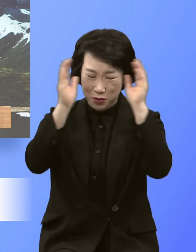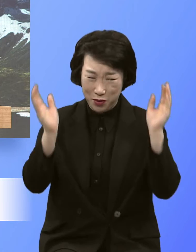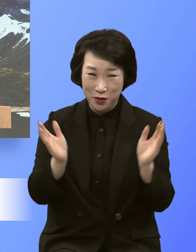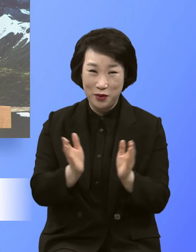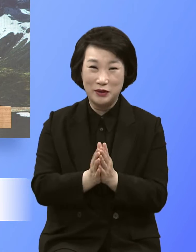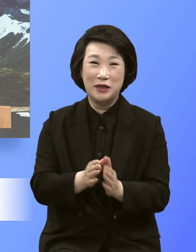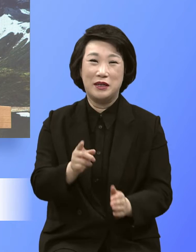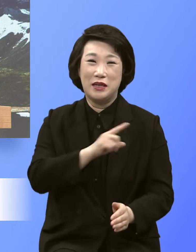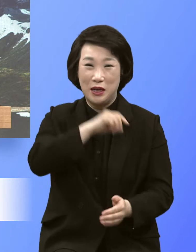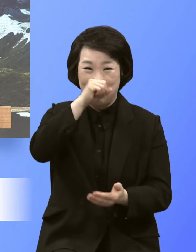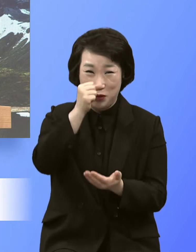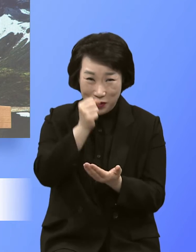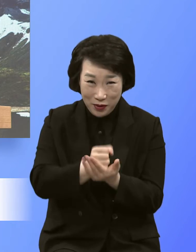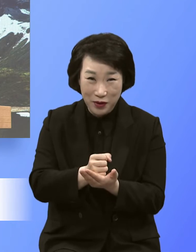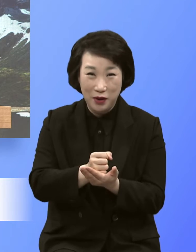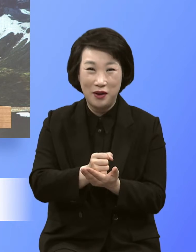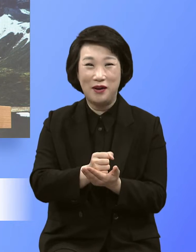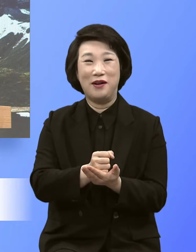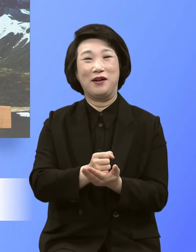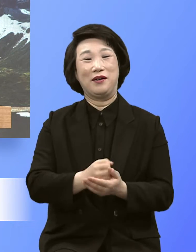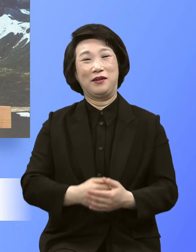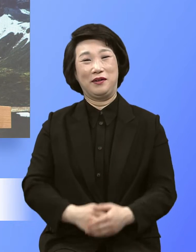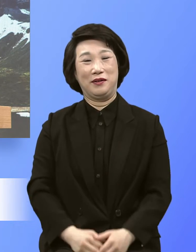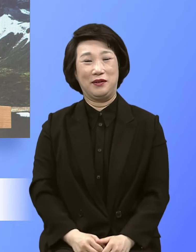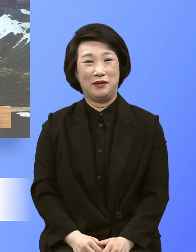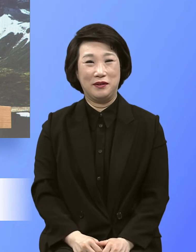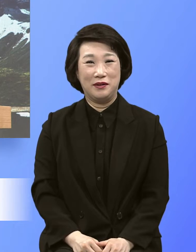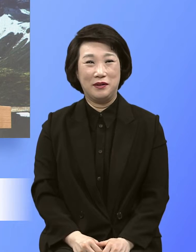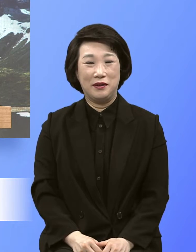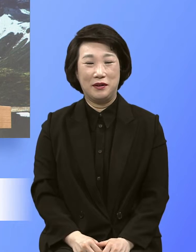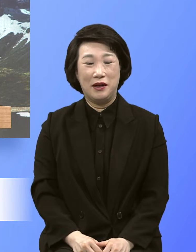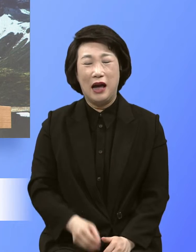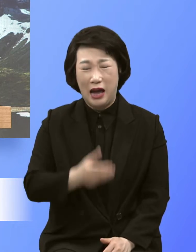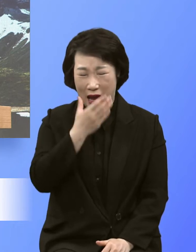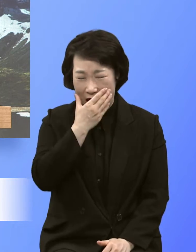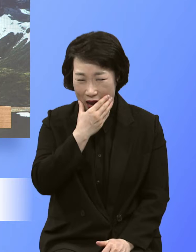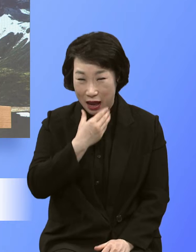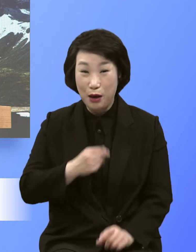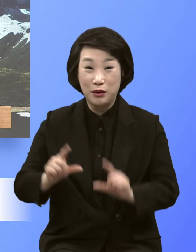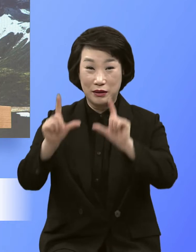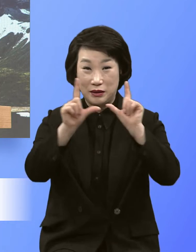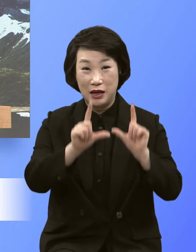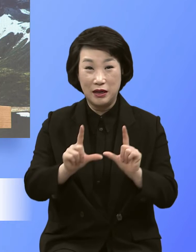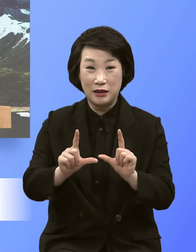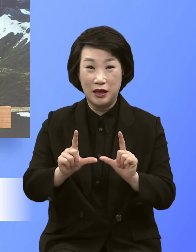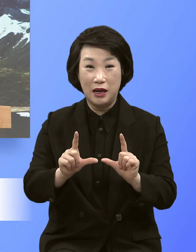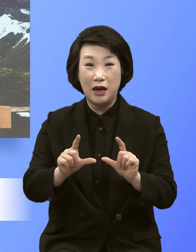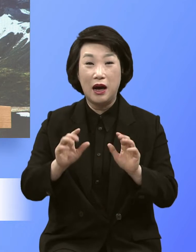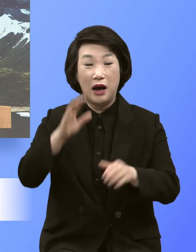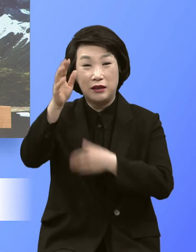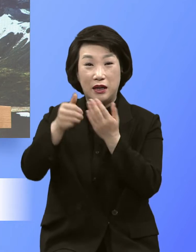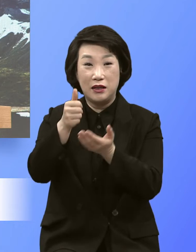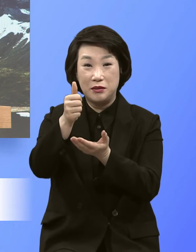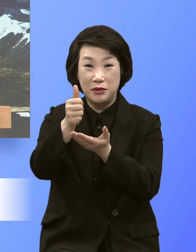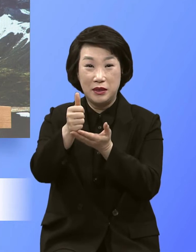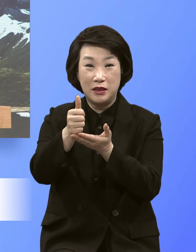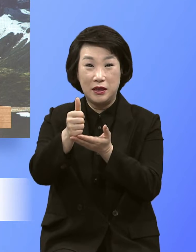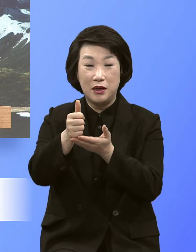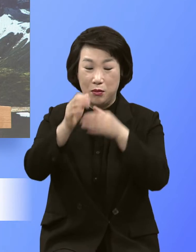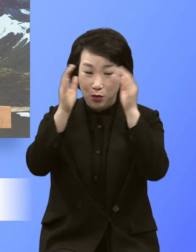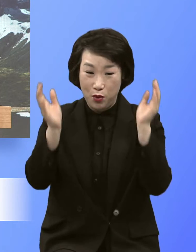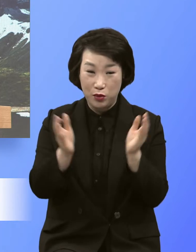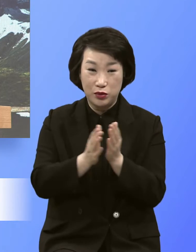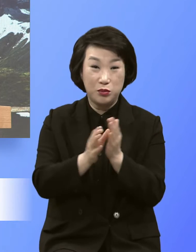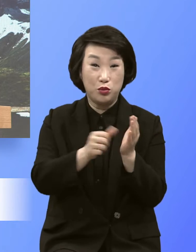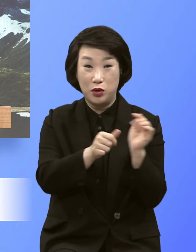가장 좋은 조건 속에 행복하게 살으라고 하나님께 만물을